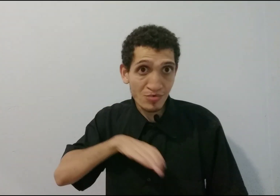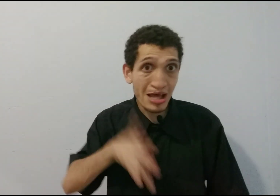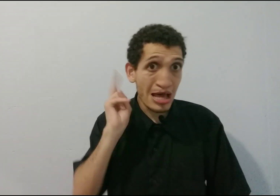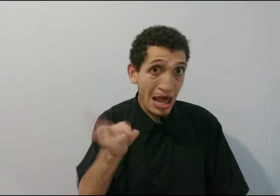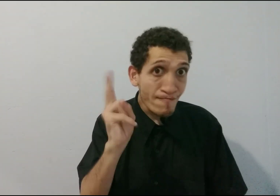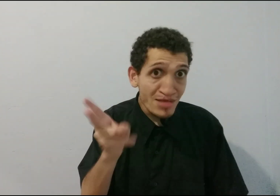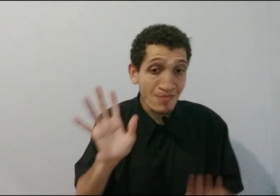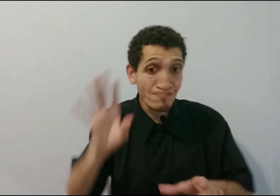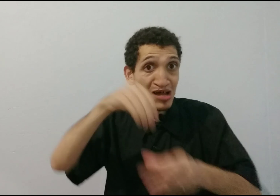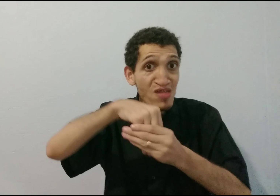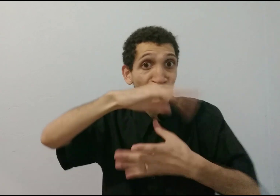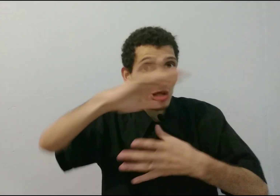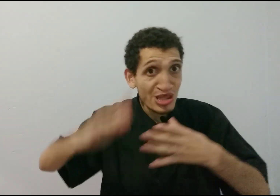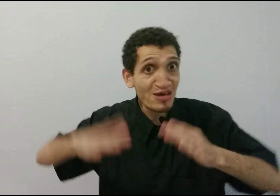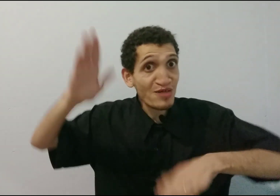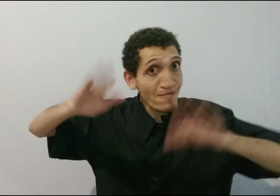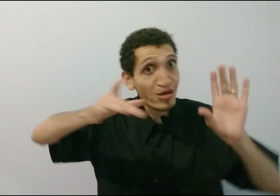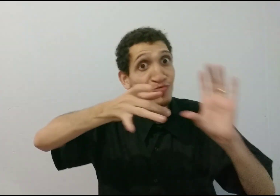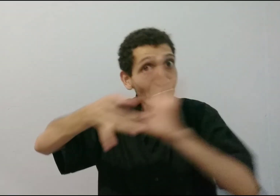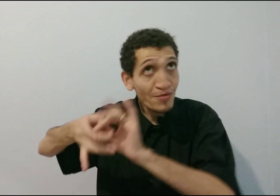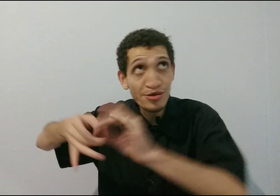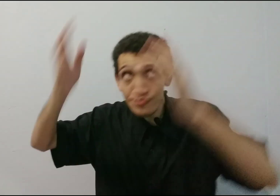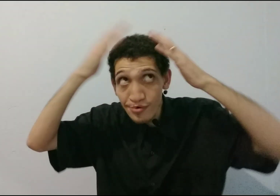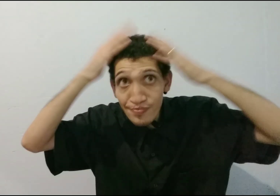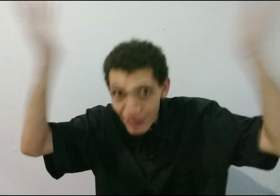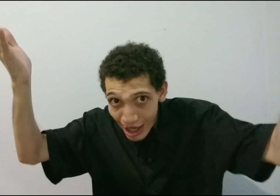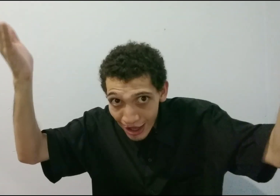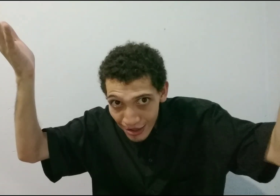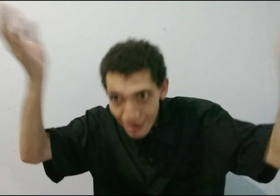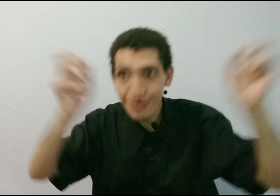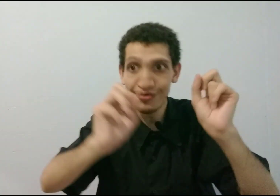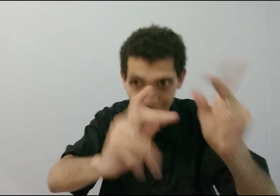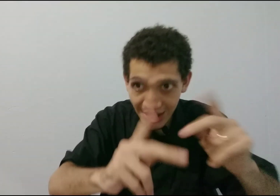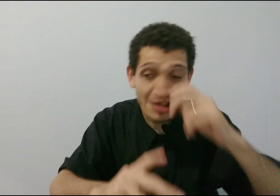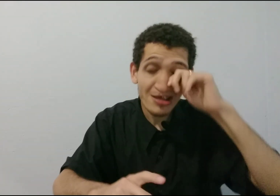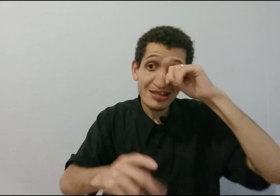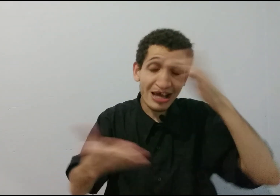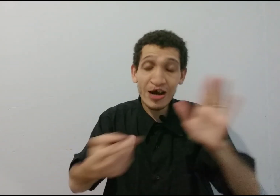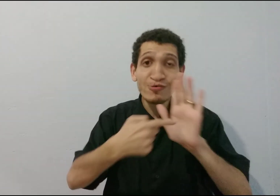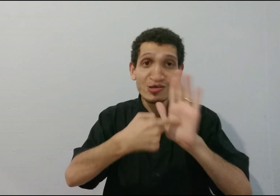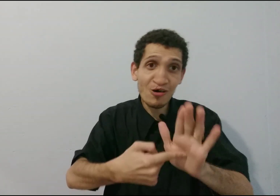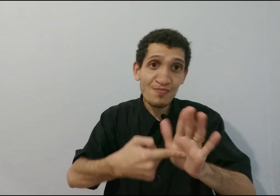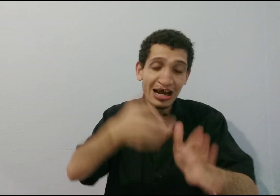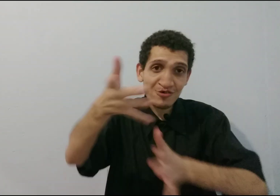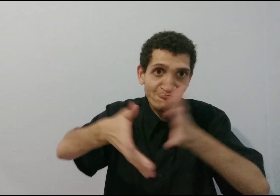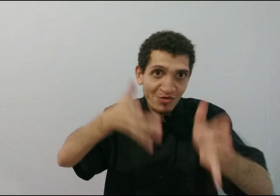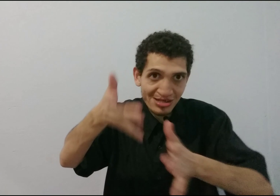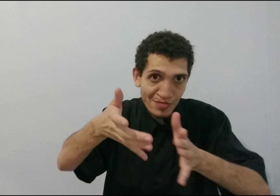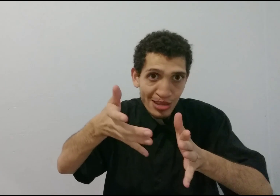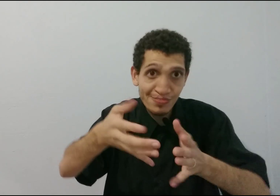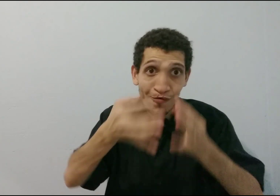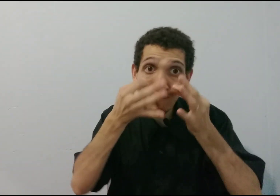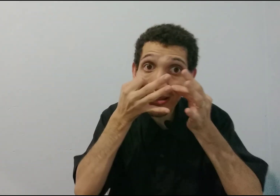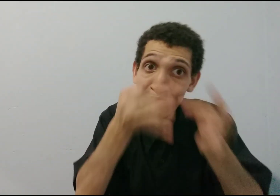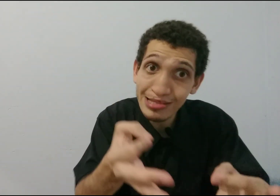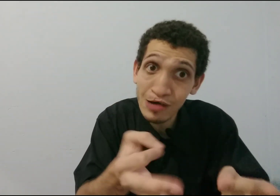dinheiro é a mesma, mas dentro de livro ainda tem o contexto, né? Ok? E agora eu vou mostrar aí como você sinaliza. Então, presta atenção,